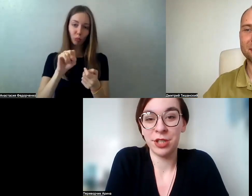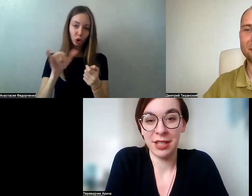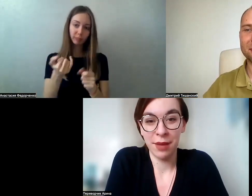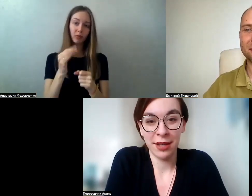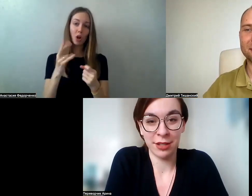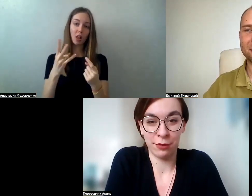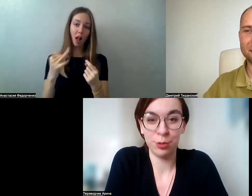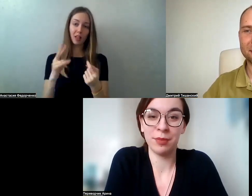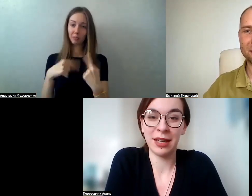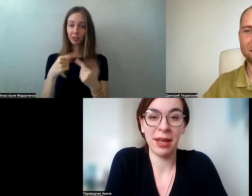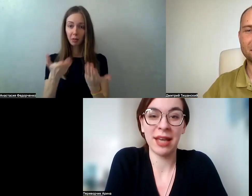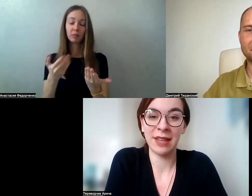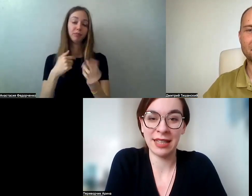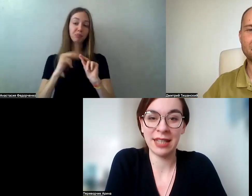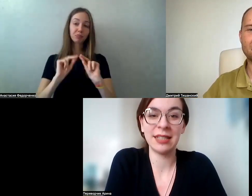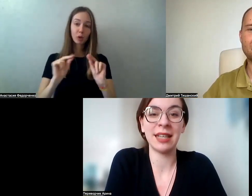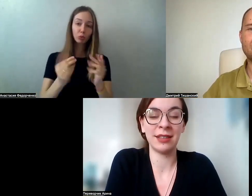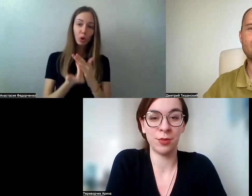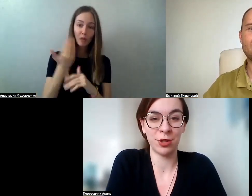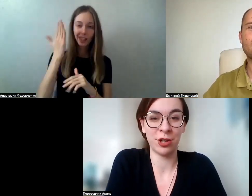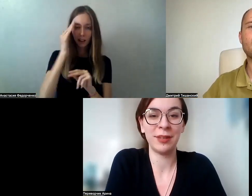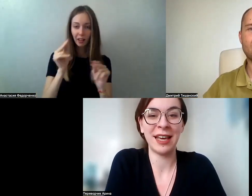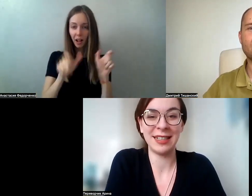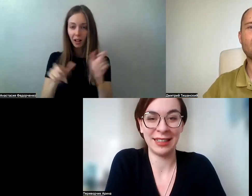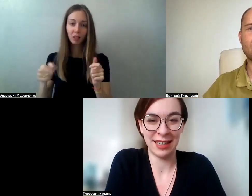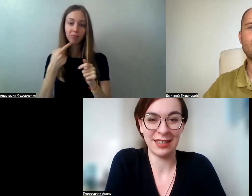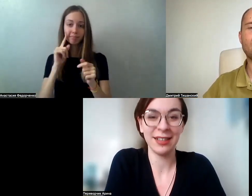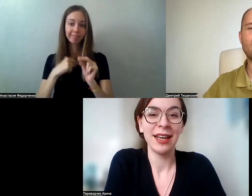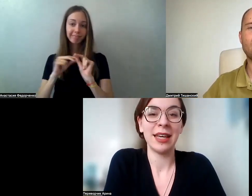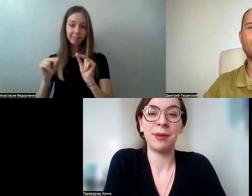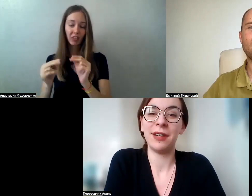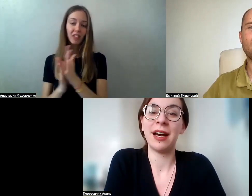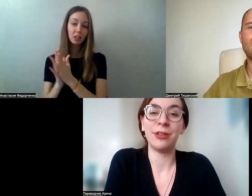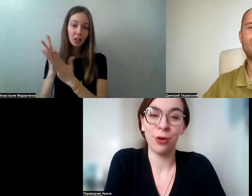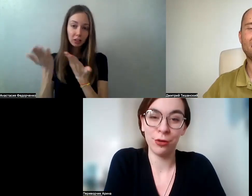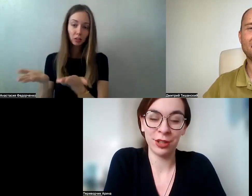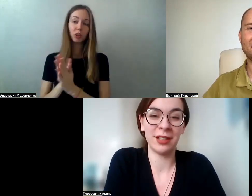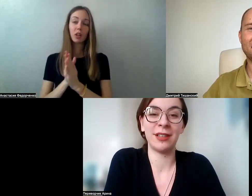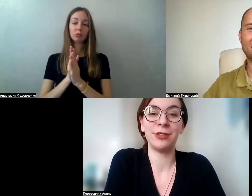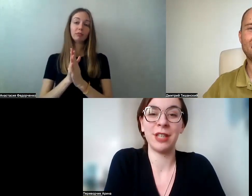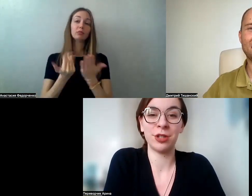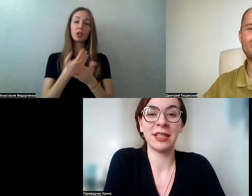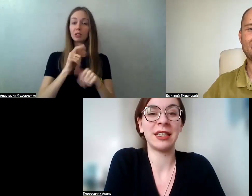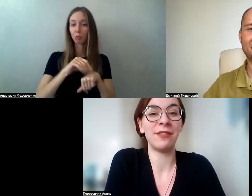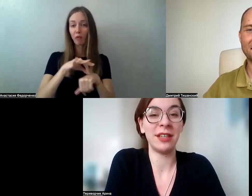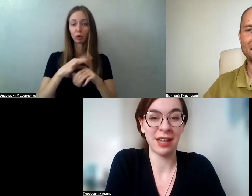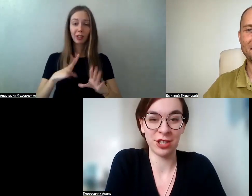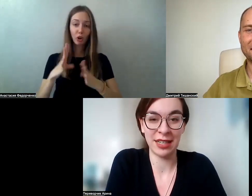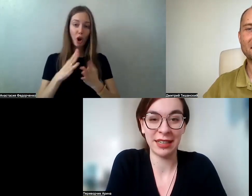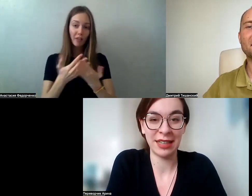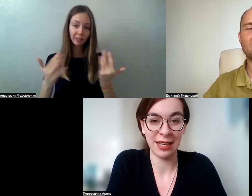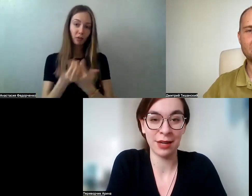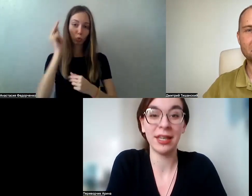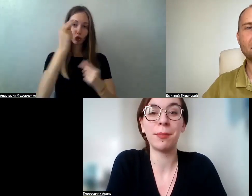чем я обычно занимаюсь? В общем-то, моя основная деятельность — это SuperJump, я интеллект-тренер, я привлекаю новых людей, чтобы они становились